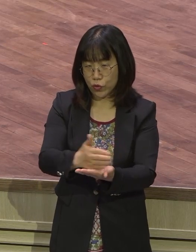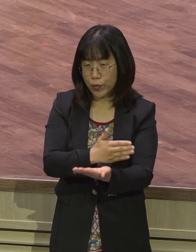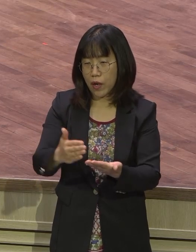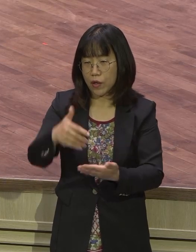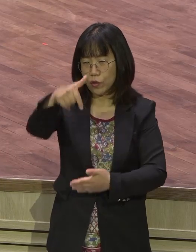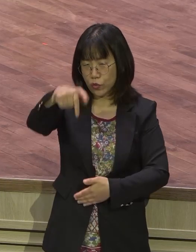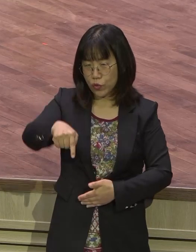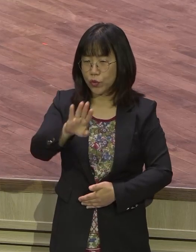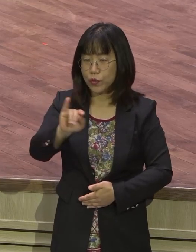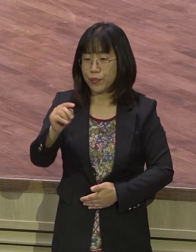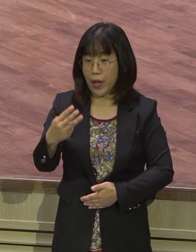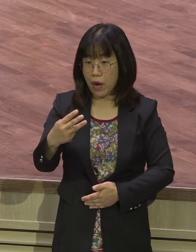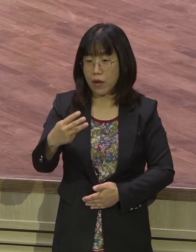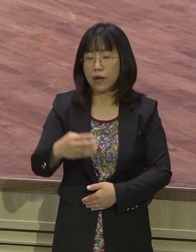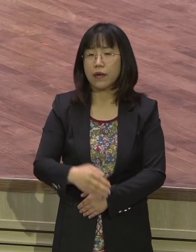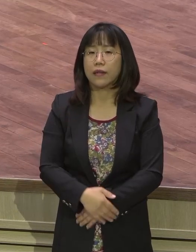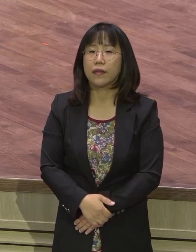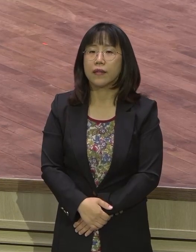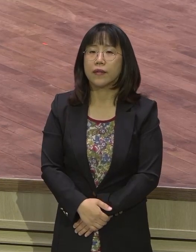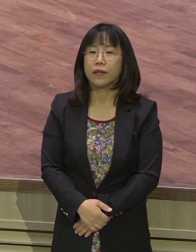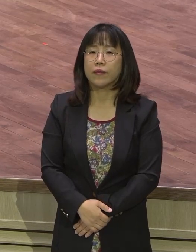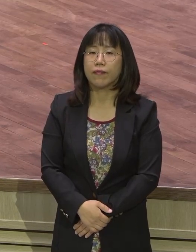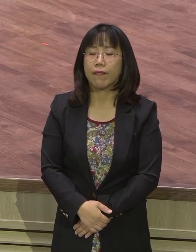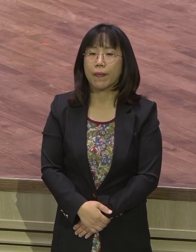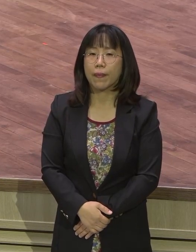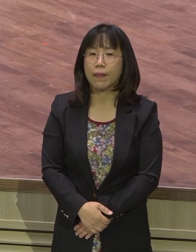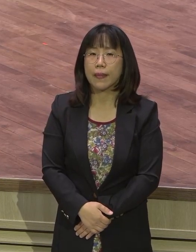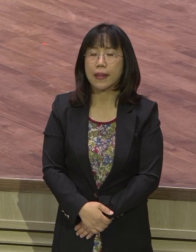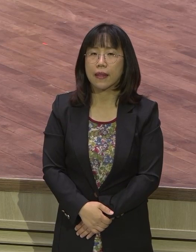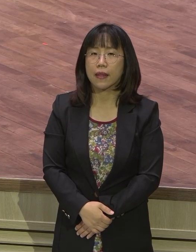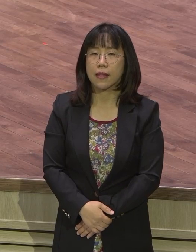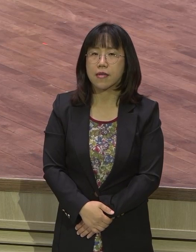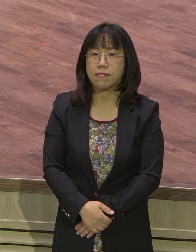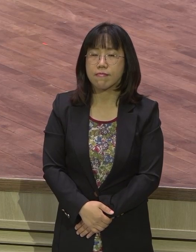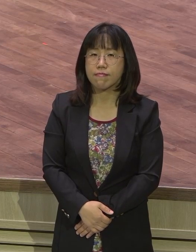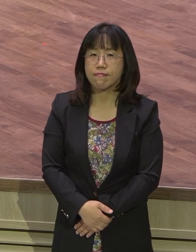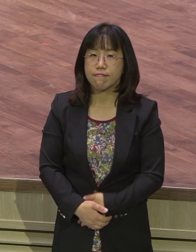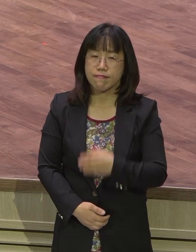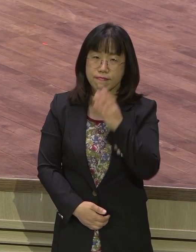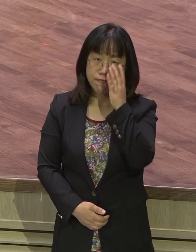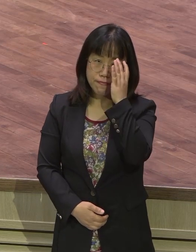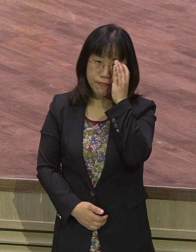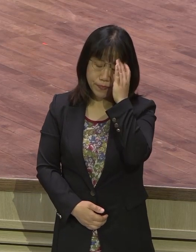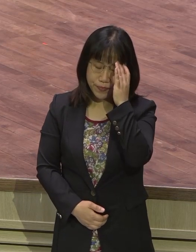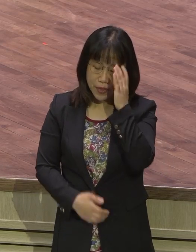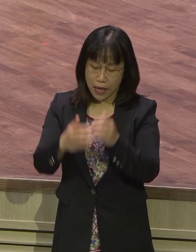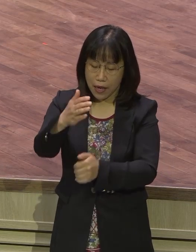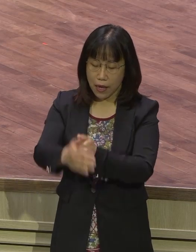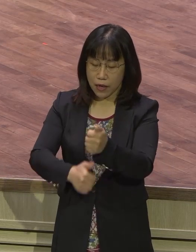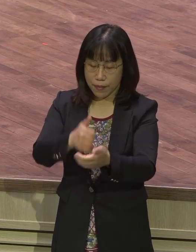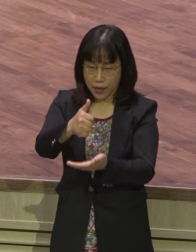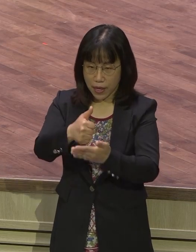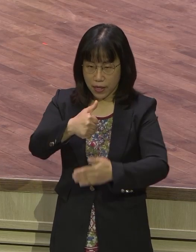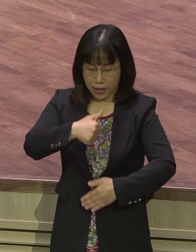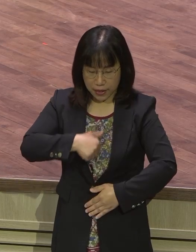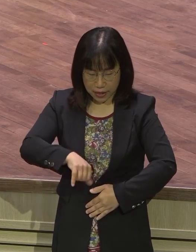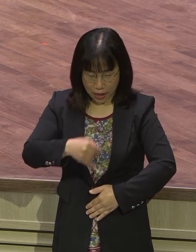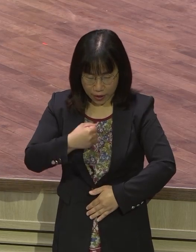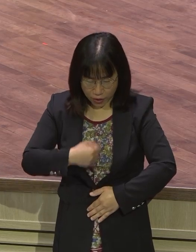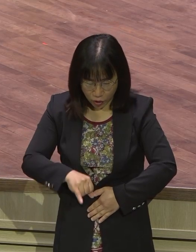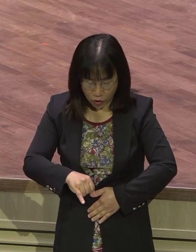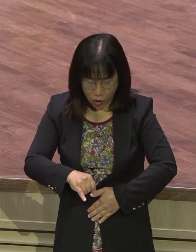쉽게 말해서 성경에서 말하는 거룩함은 한마디로 하나님의 자녀로서의